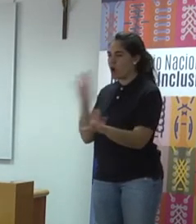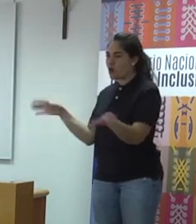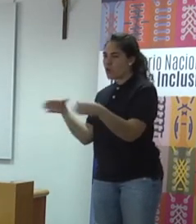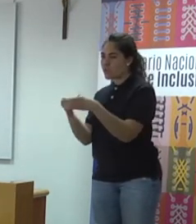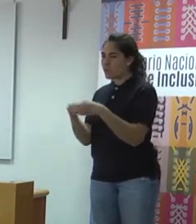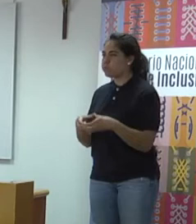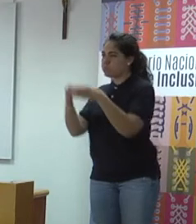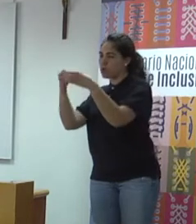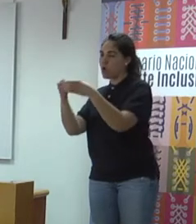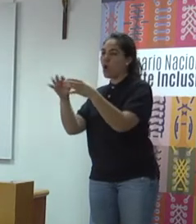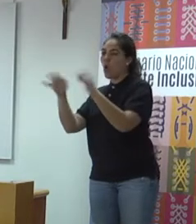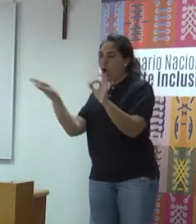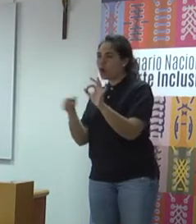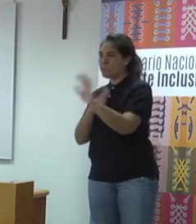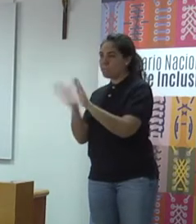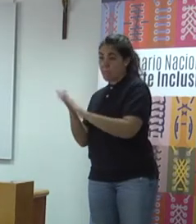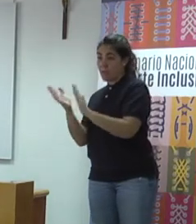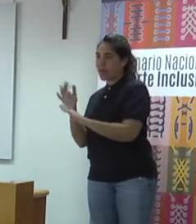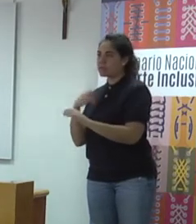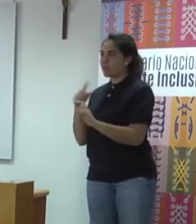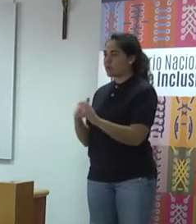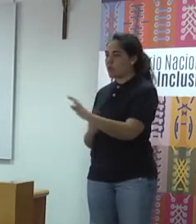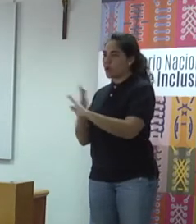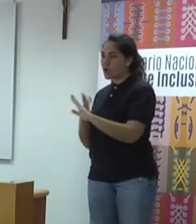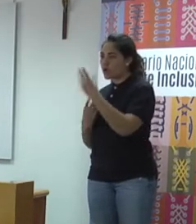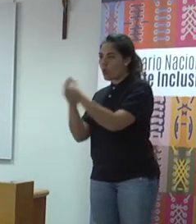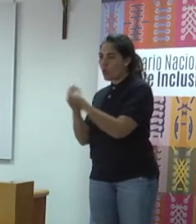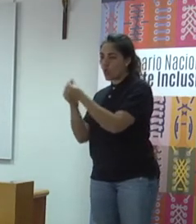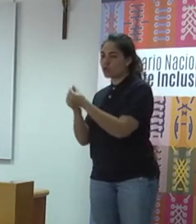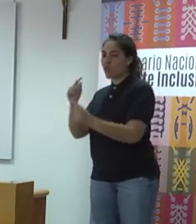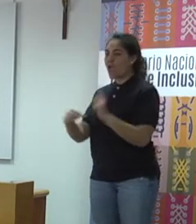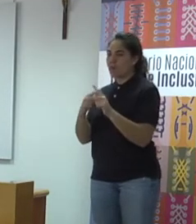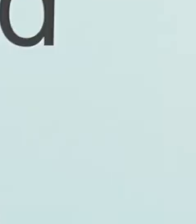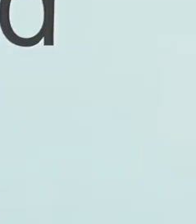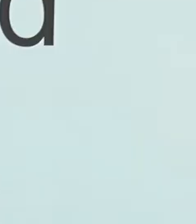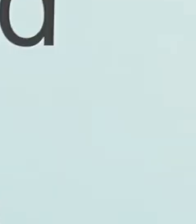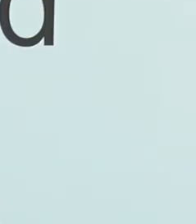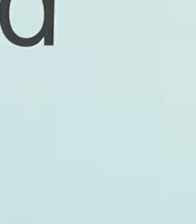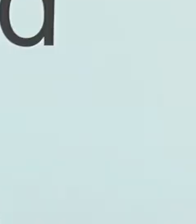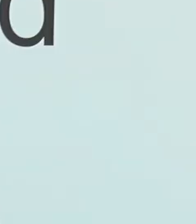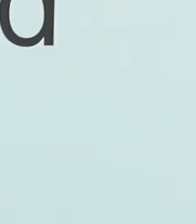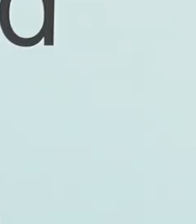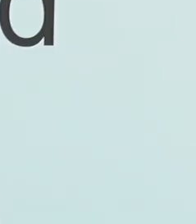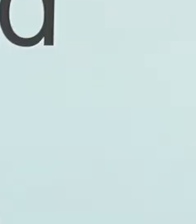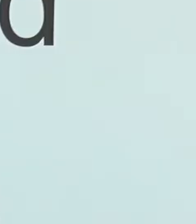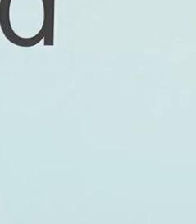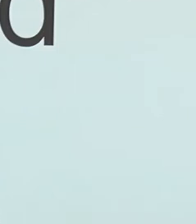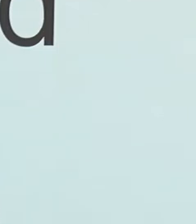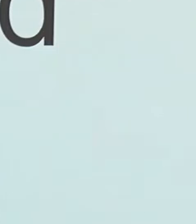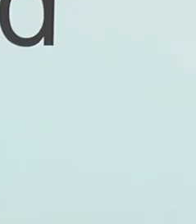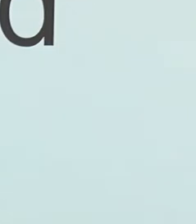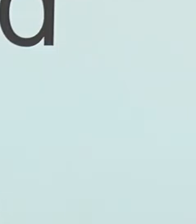juegos, conocerlo por dentro y asistir, ¿no?, estar durante 21 días en unos juegos y disfrutar quizás del momento, yo creo que